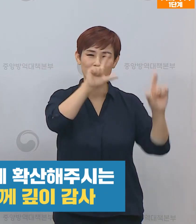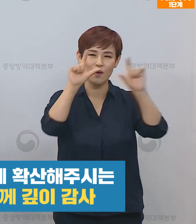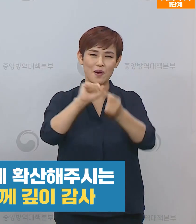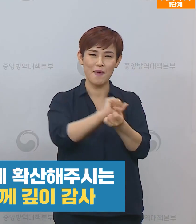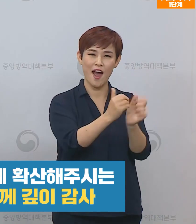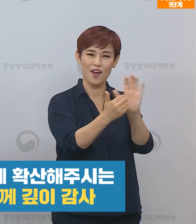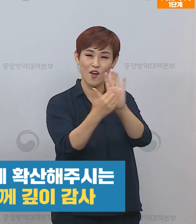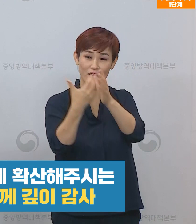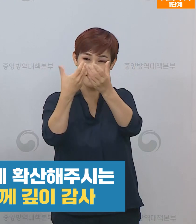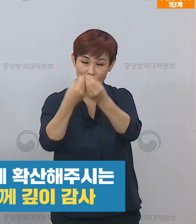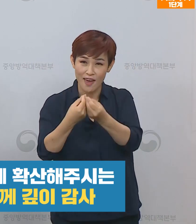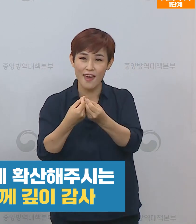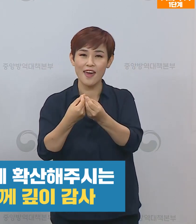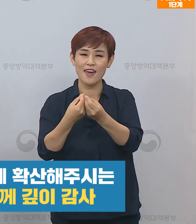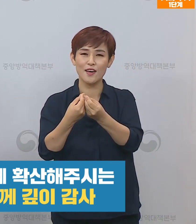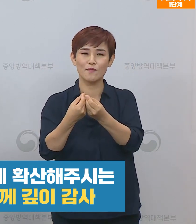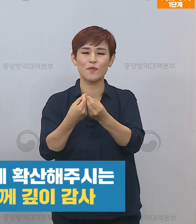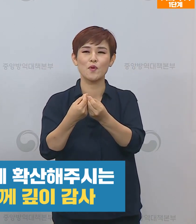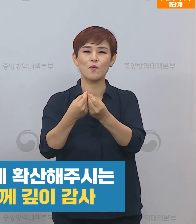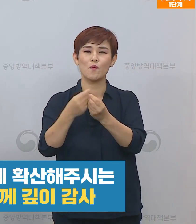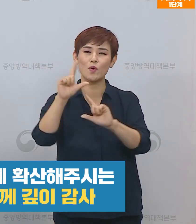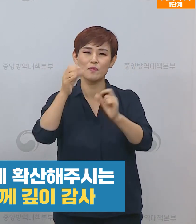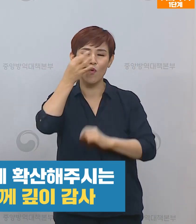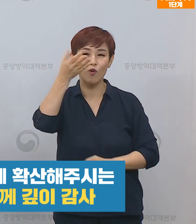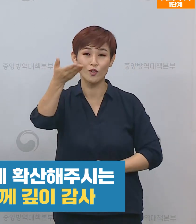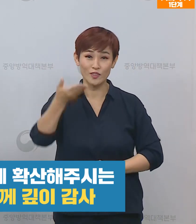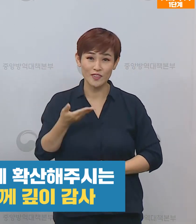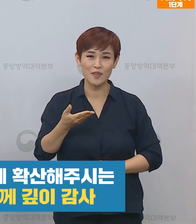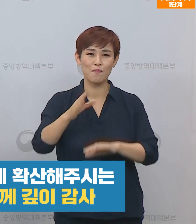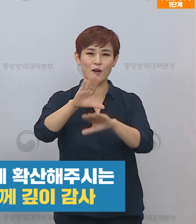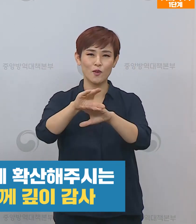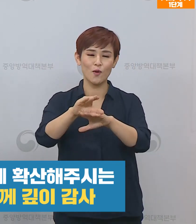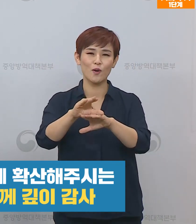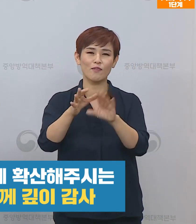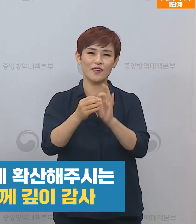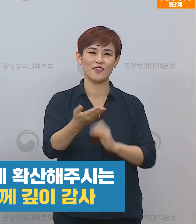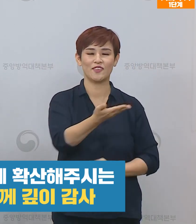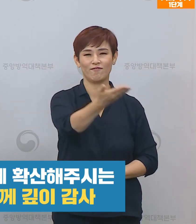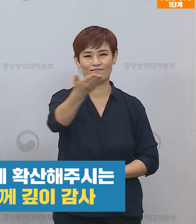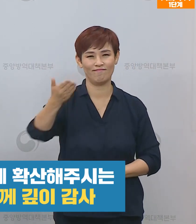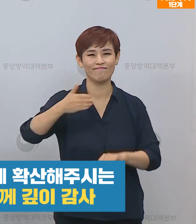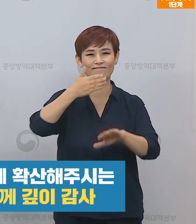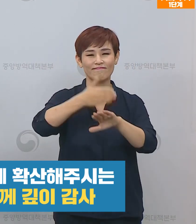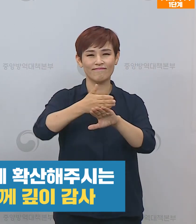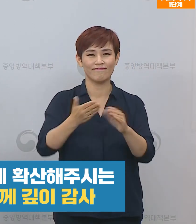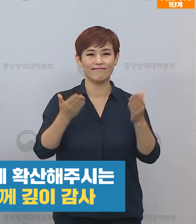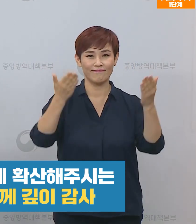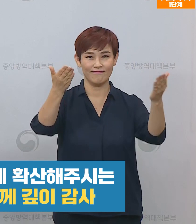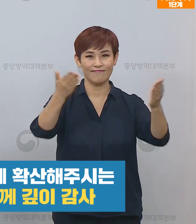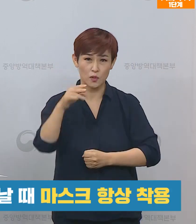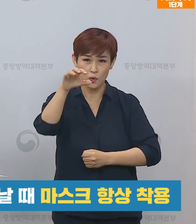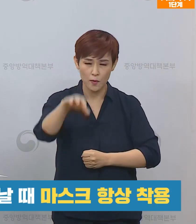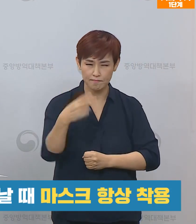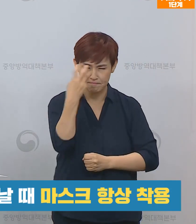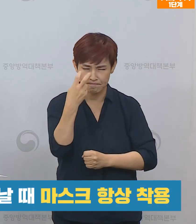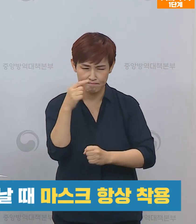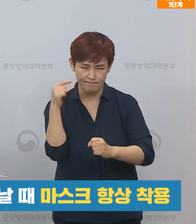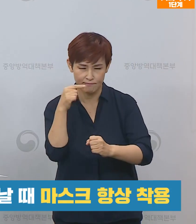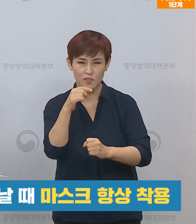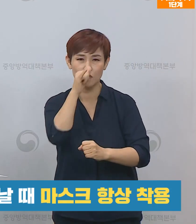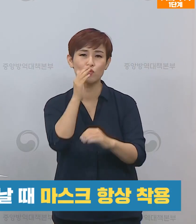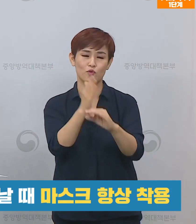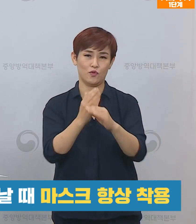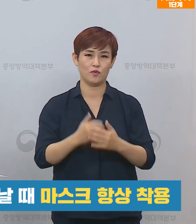방역 사례를 심어주시고 확산해주시는 방송 관계자분들께 깊이 감사드립니다.